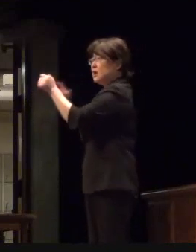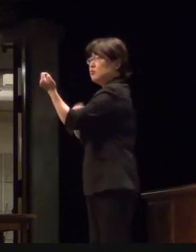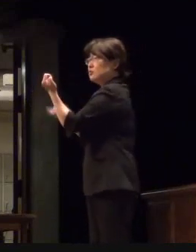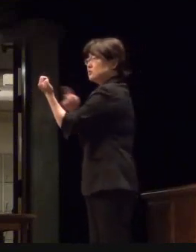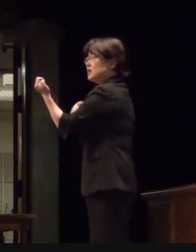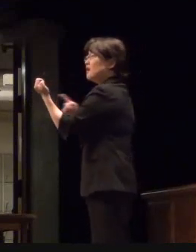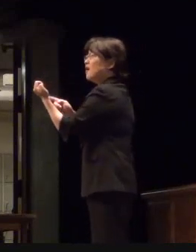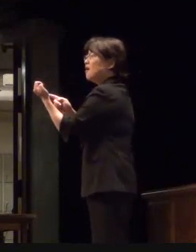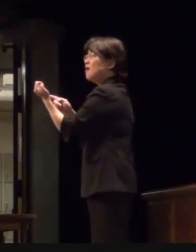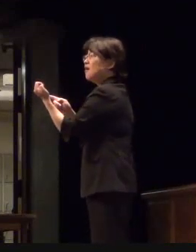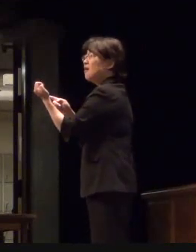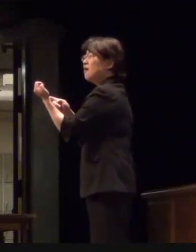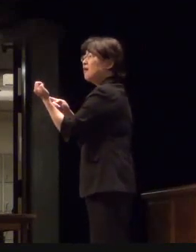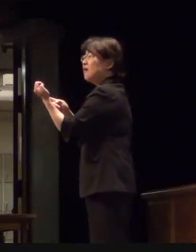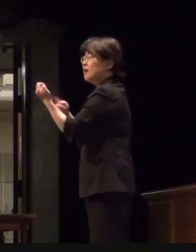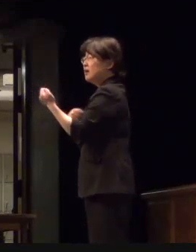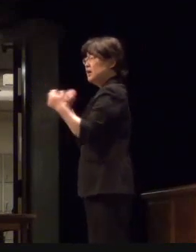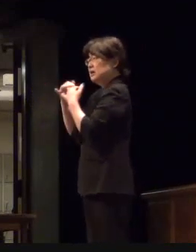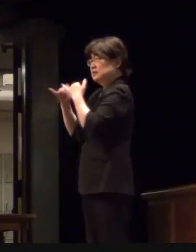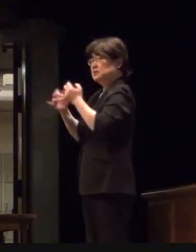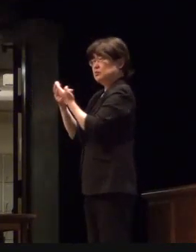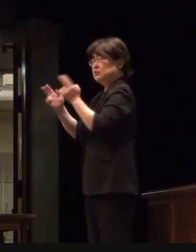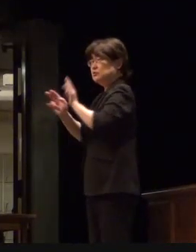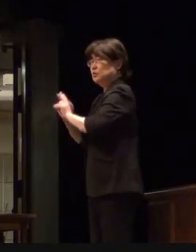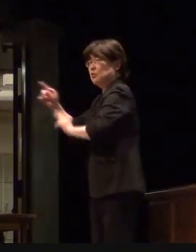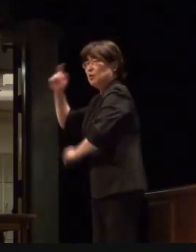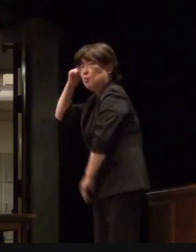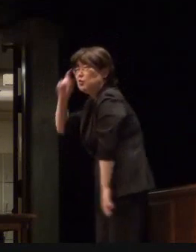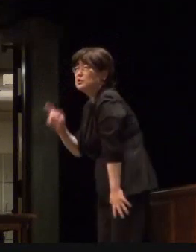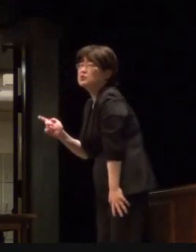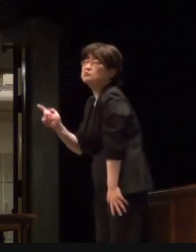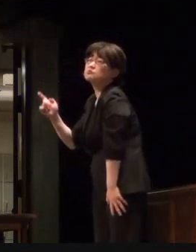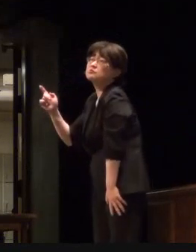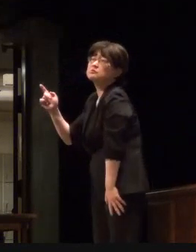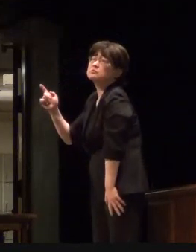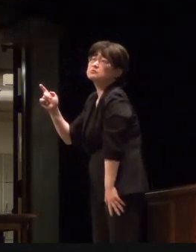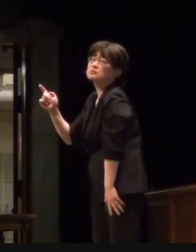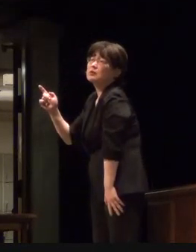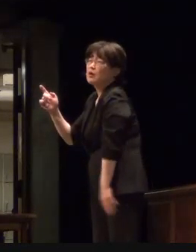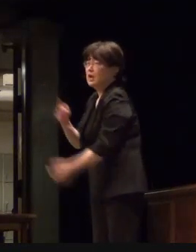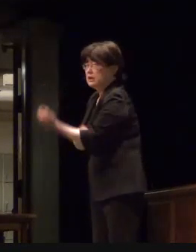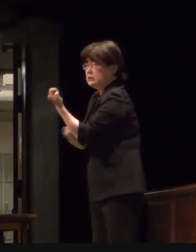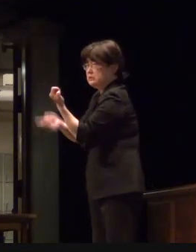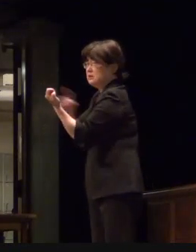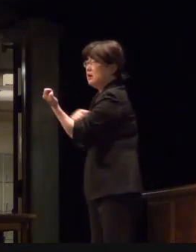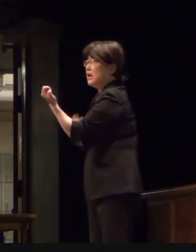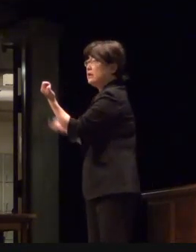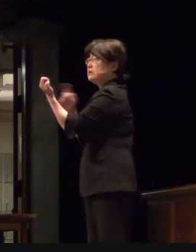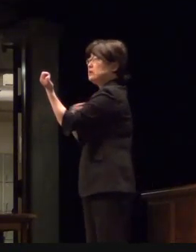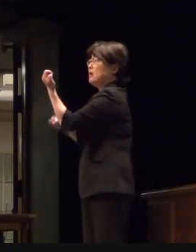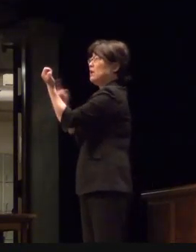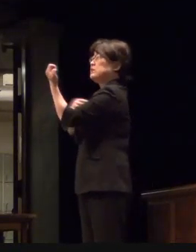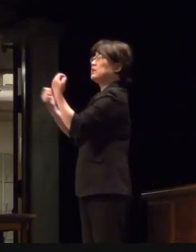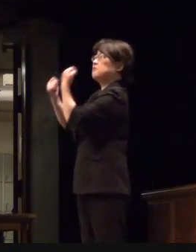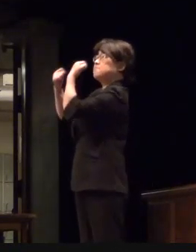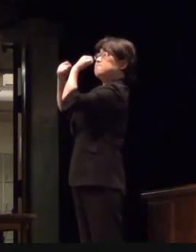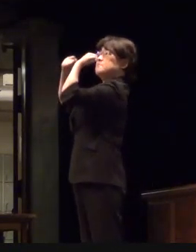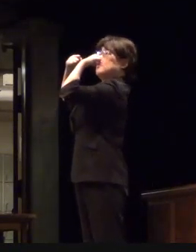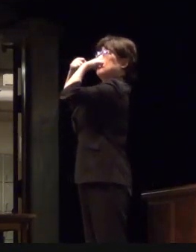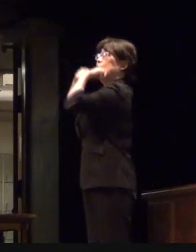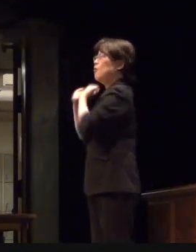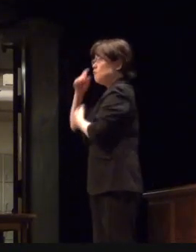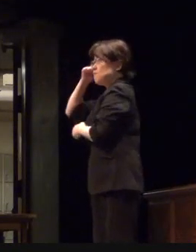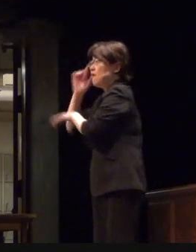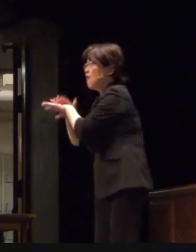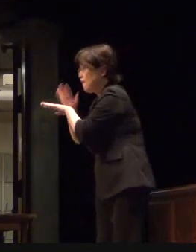なのだと、要するに自民党政府もみんな思っているわけですけれども、力の論理で平和が築けるはずがない